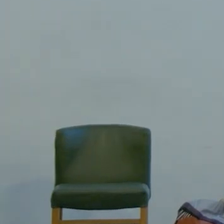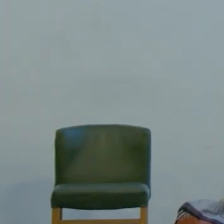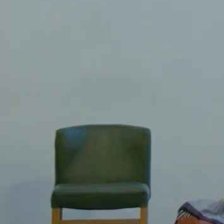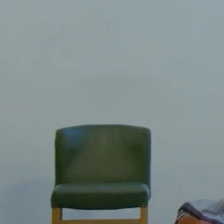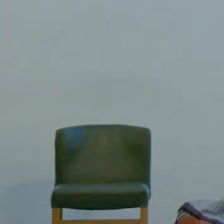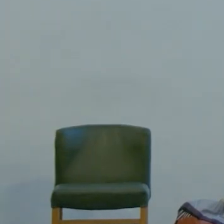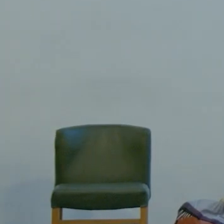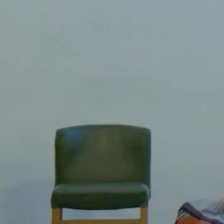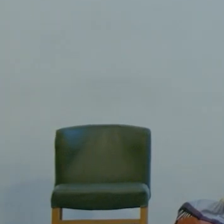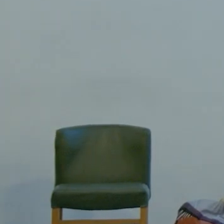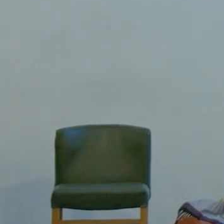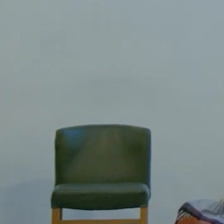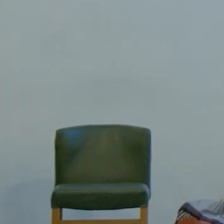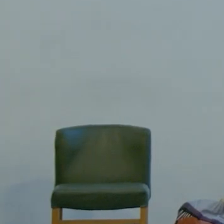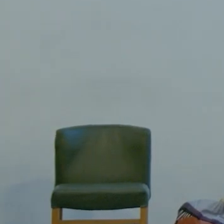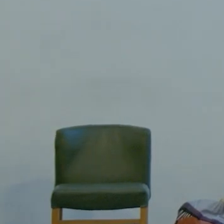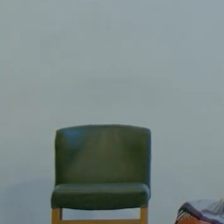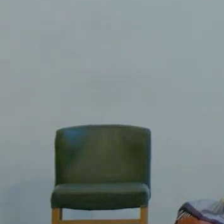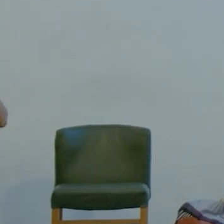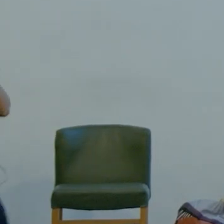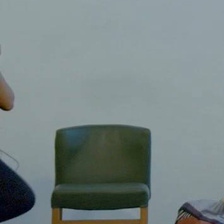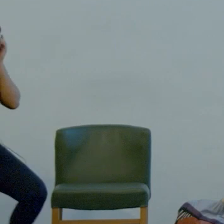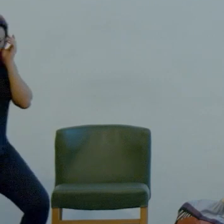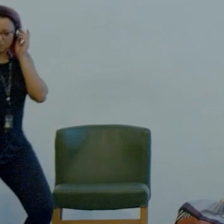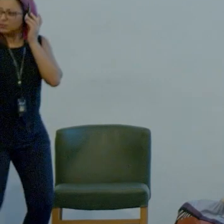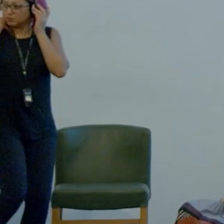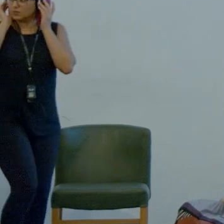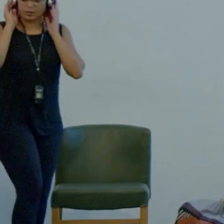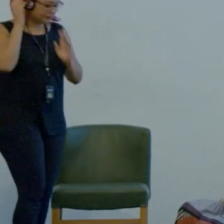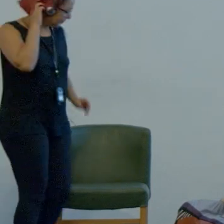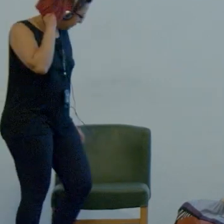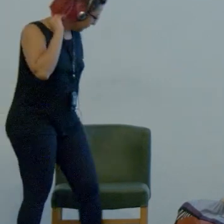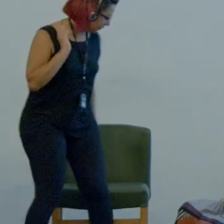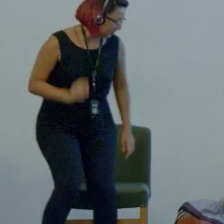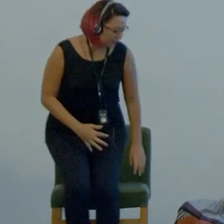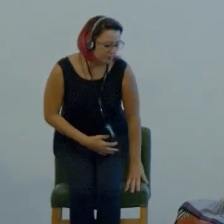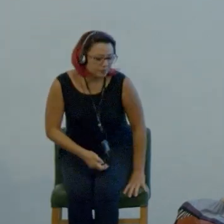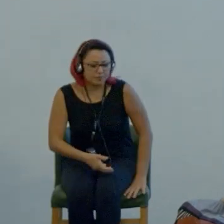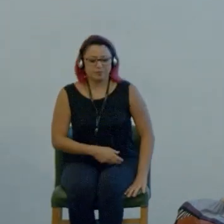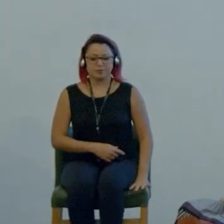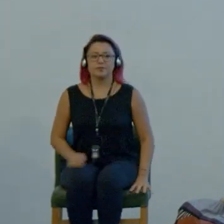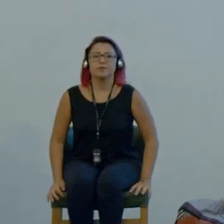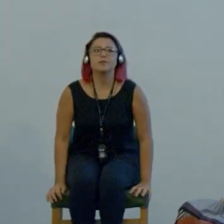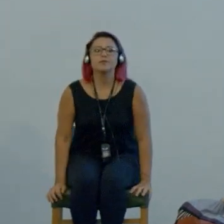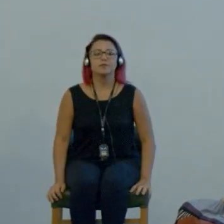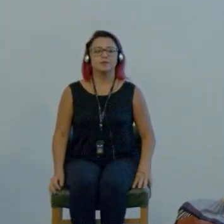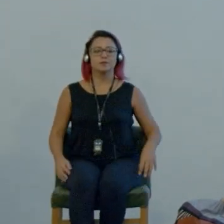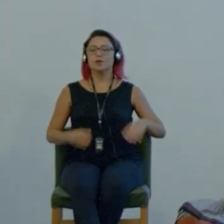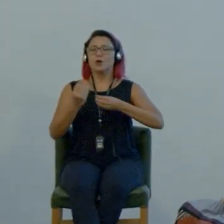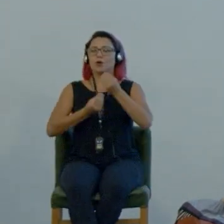à la fois du sol, mais aussi les profondeurs historiques. Le fait de creuser dans le sol et de creuser dans le